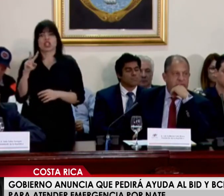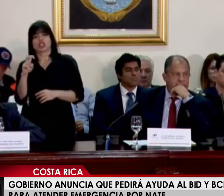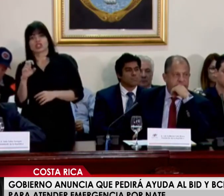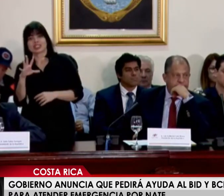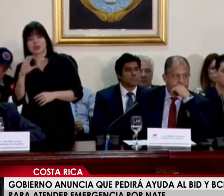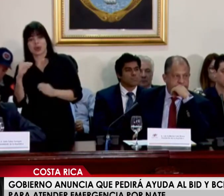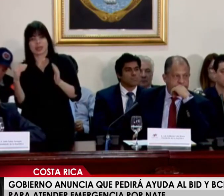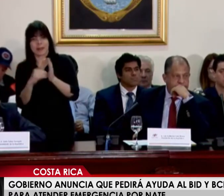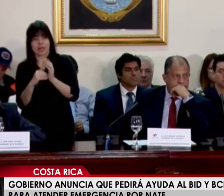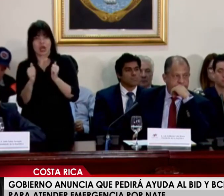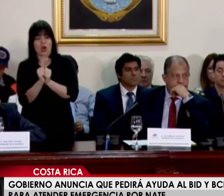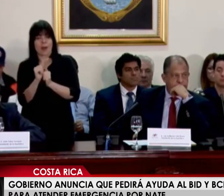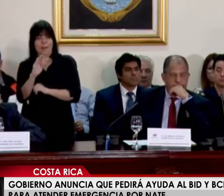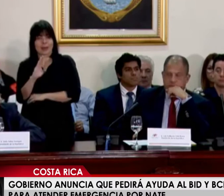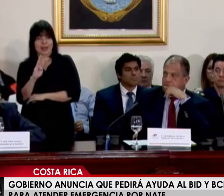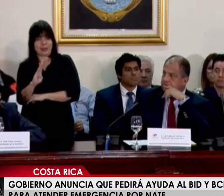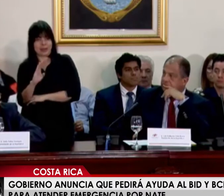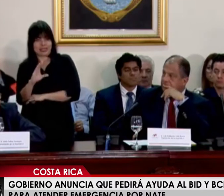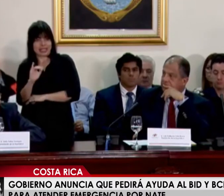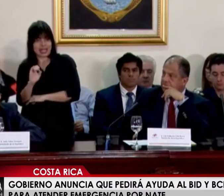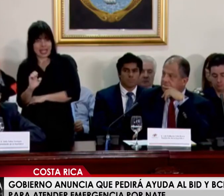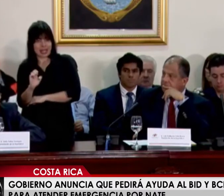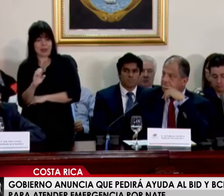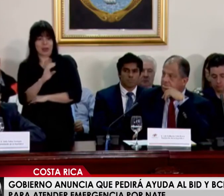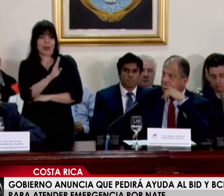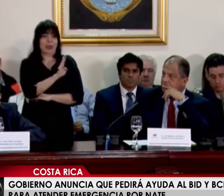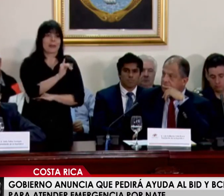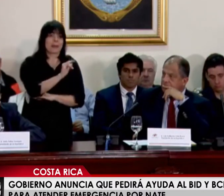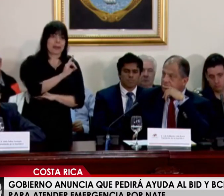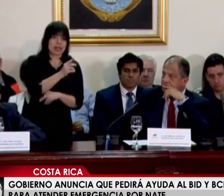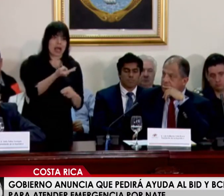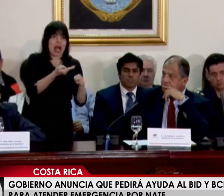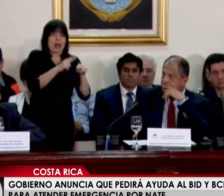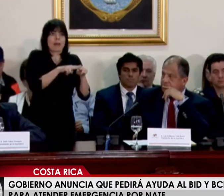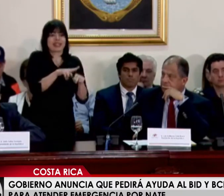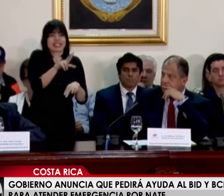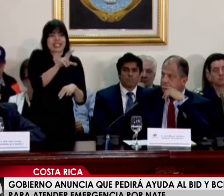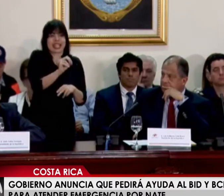250 mil con el BESI. Y con el BID además son